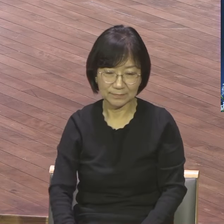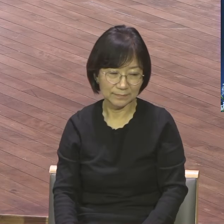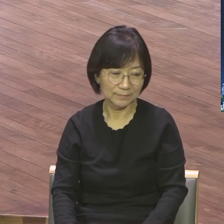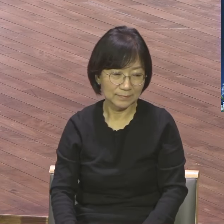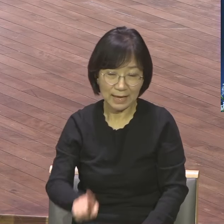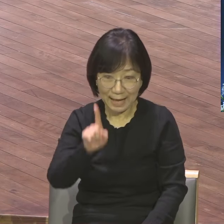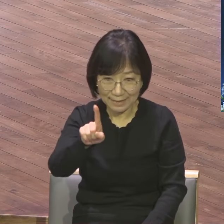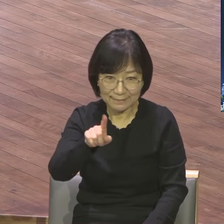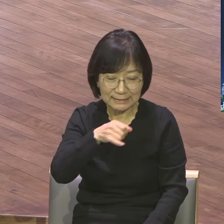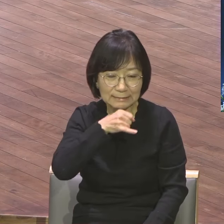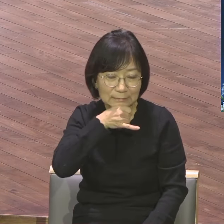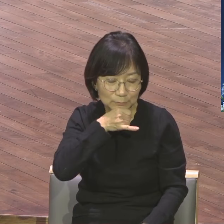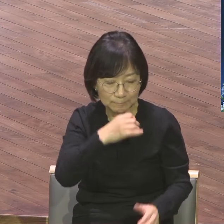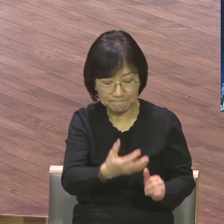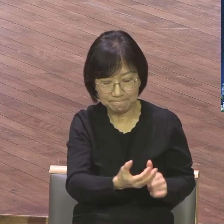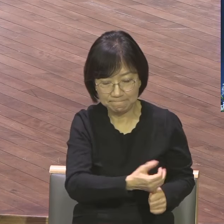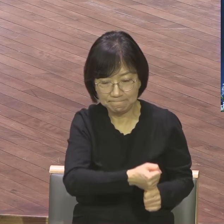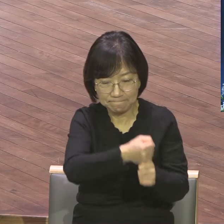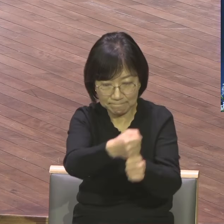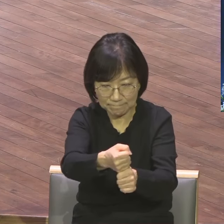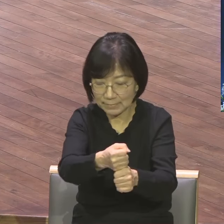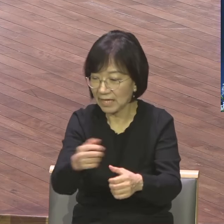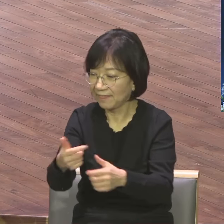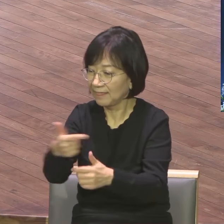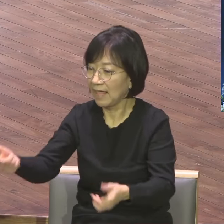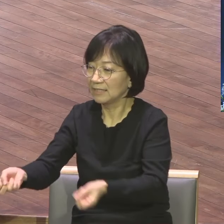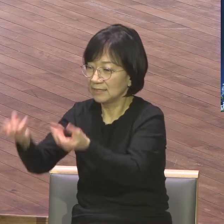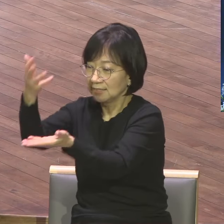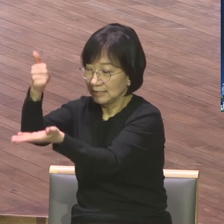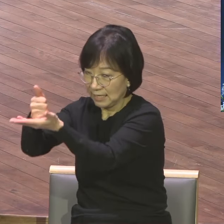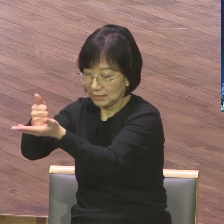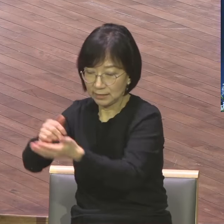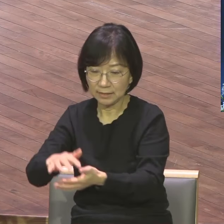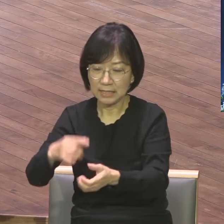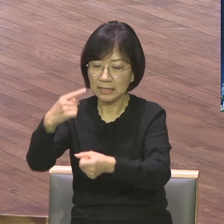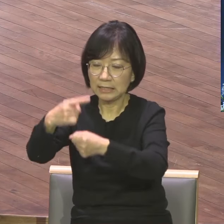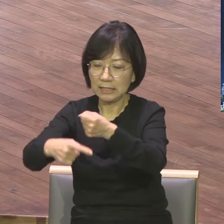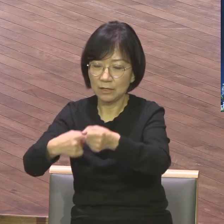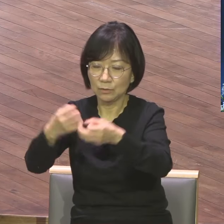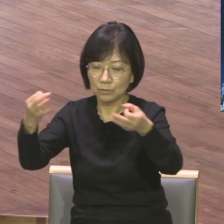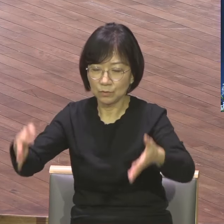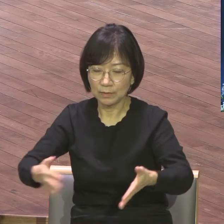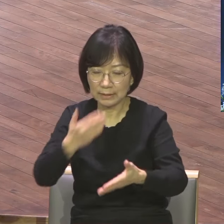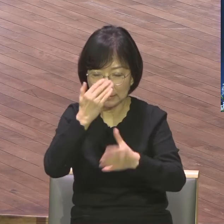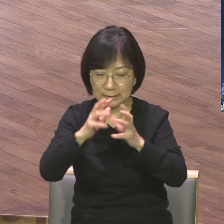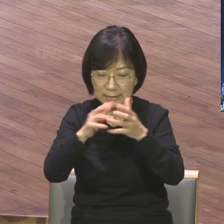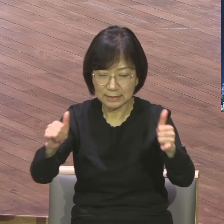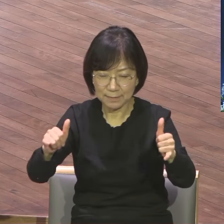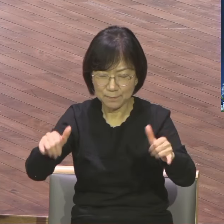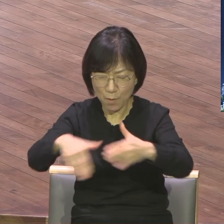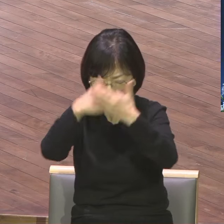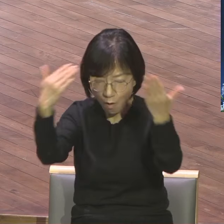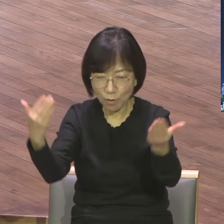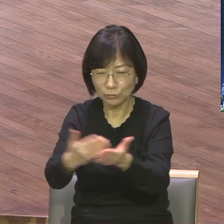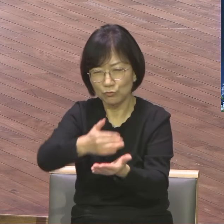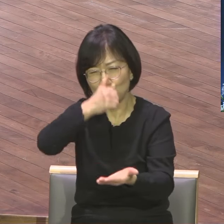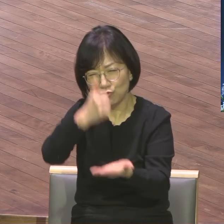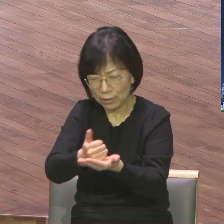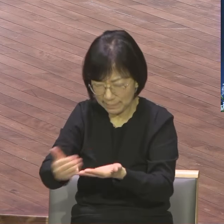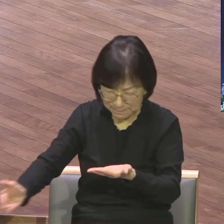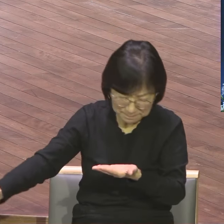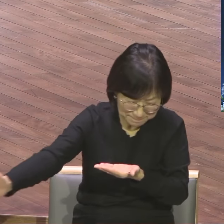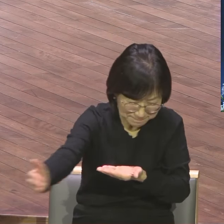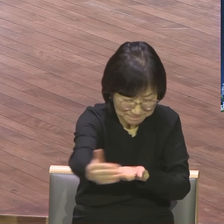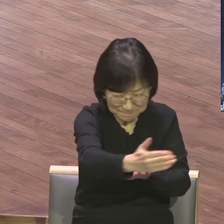와요. 그리고 대제사장이 1년 동안 이스라엘 백성이 진 죄를 하나님께 고백합니다. 그리고 용서를 구합니다. 그리고